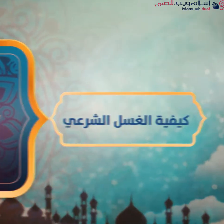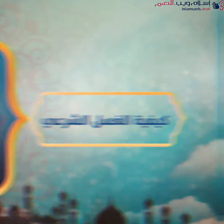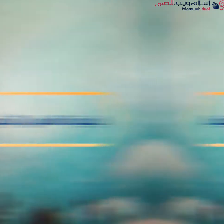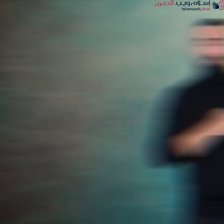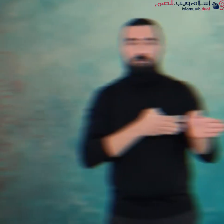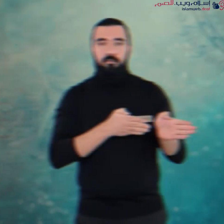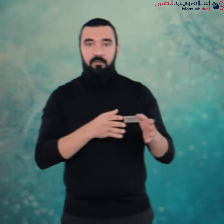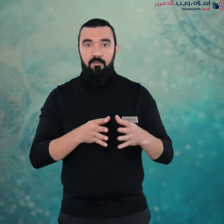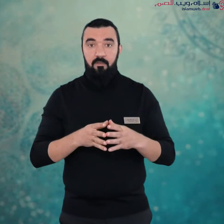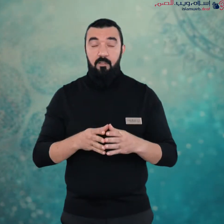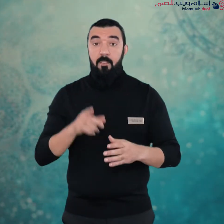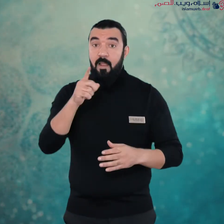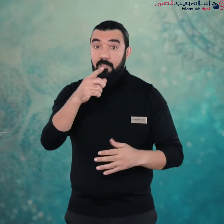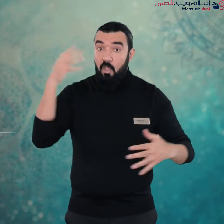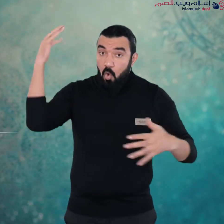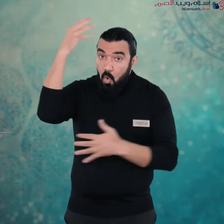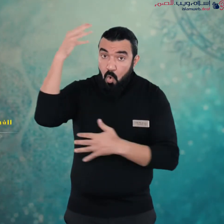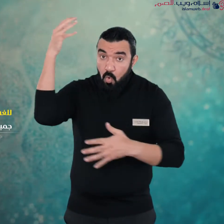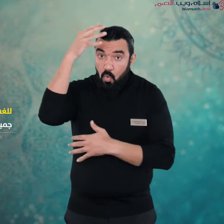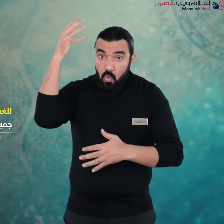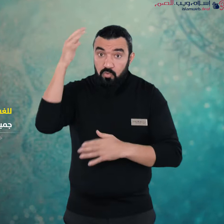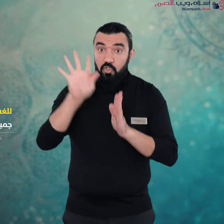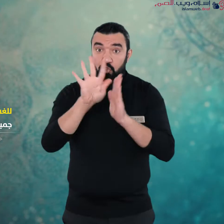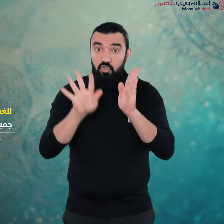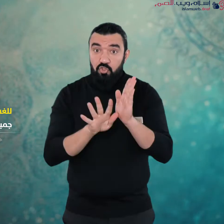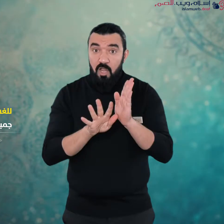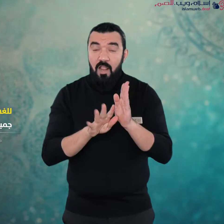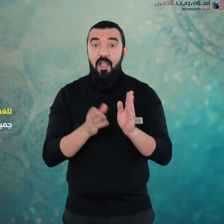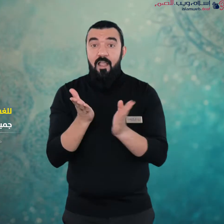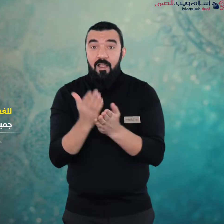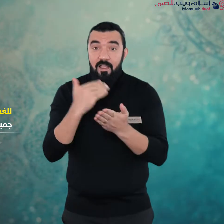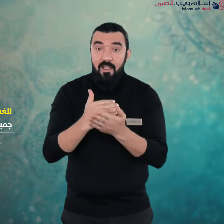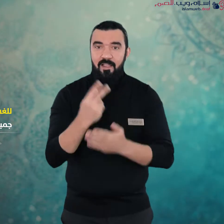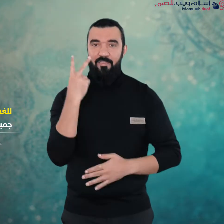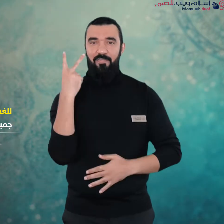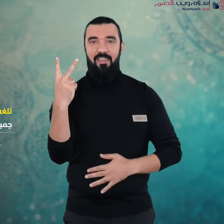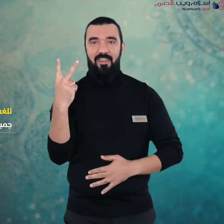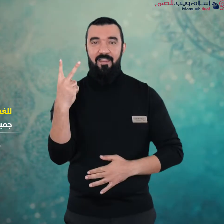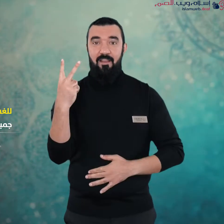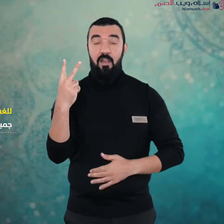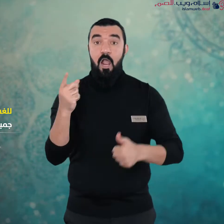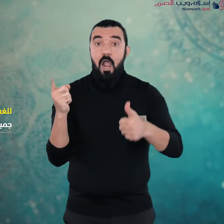للغسل الشرعي صفتان الأولى